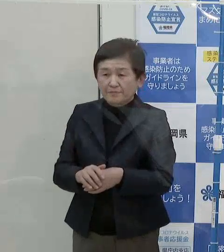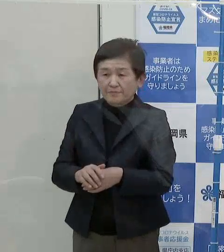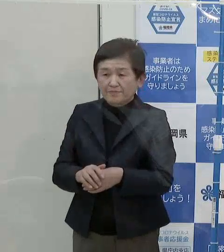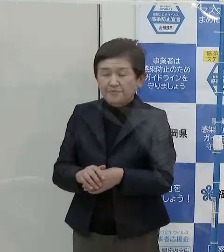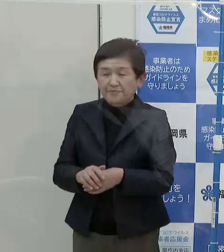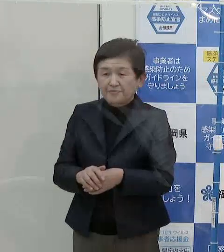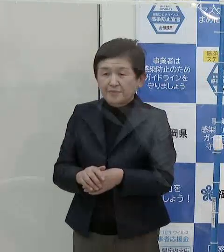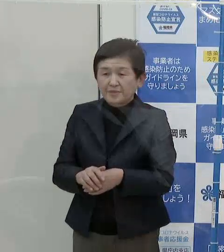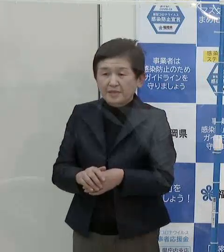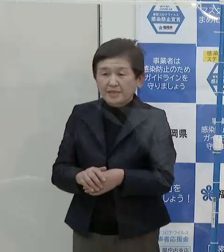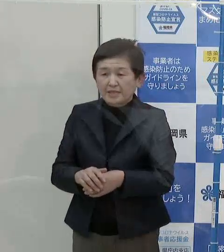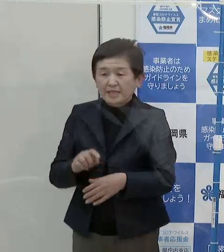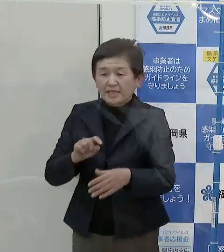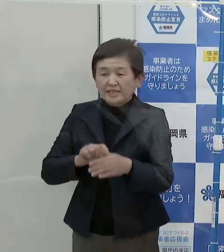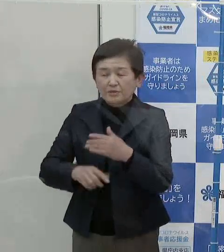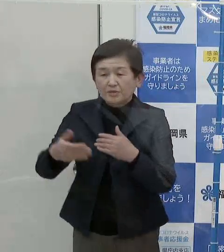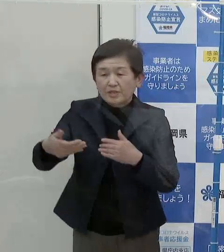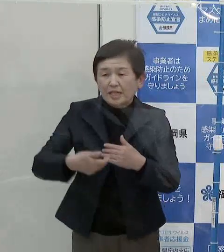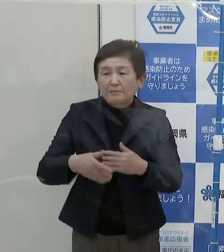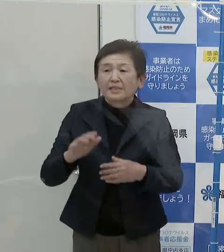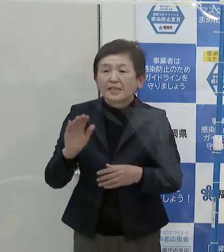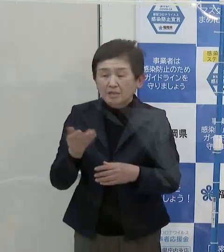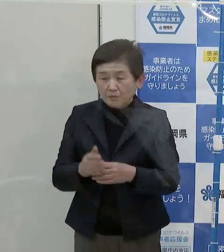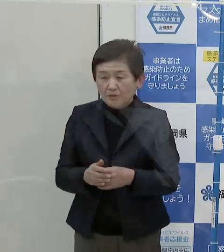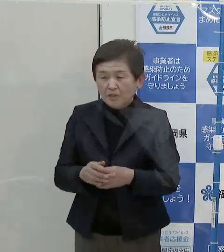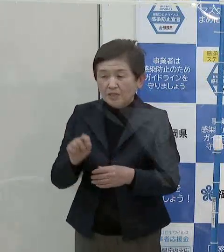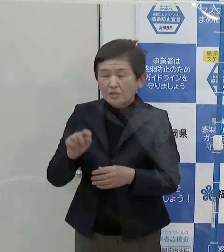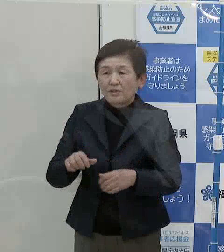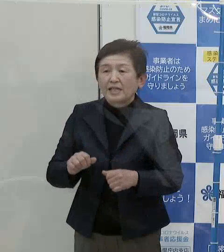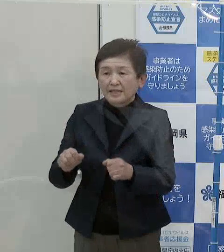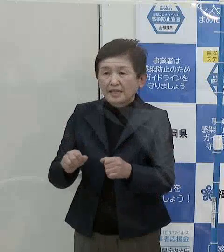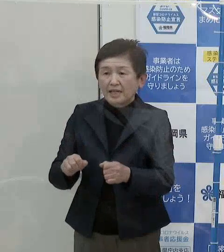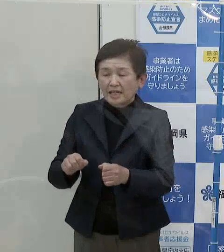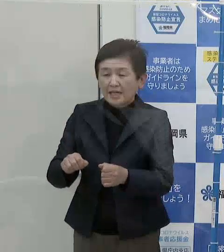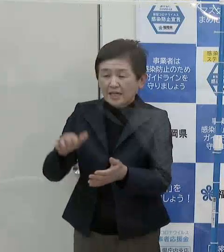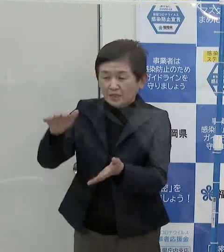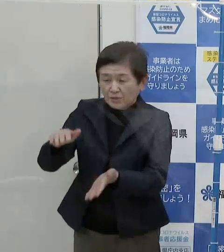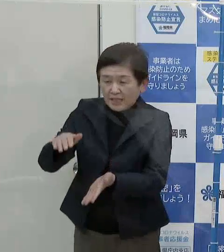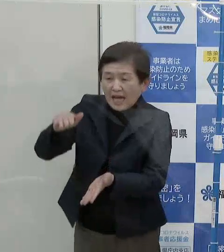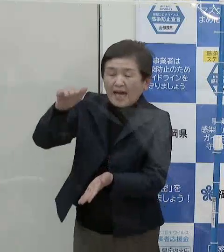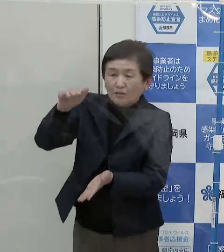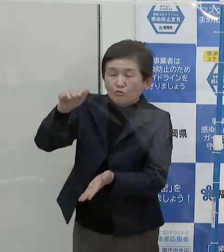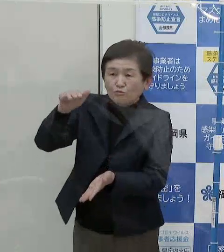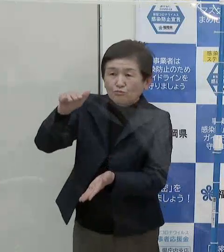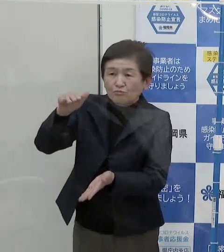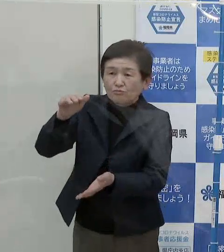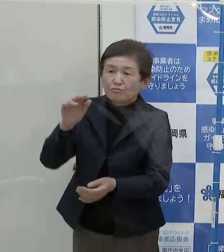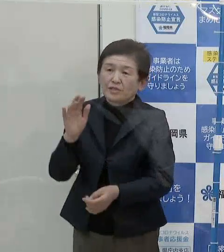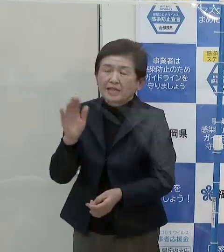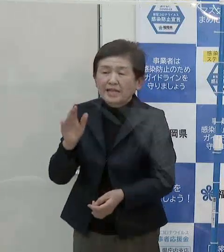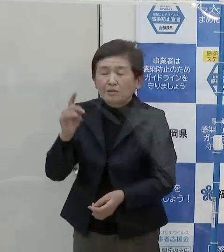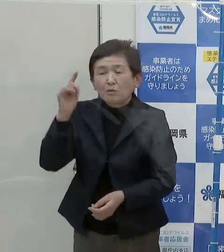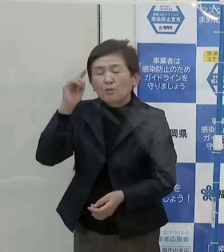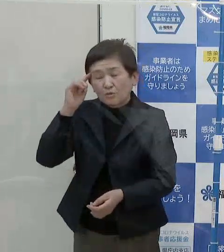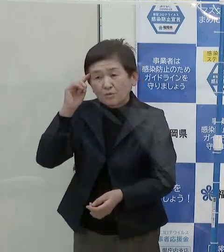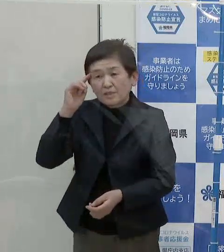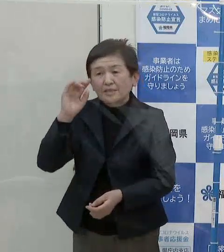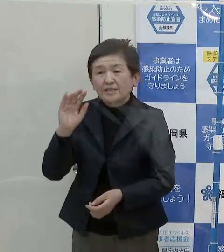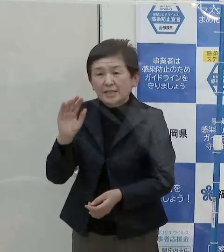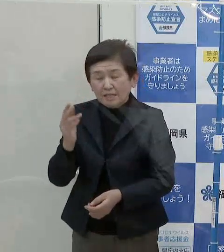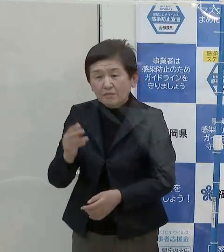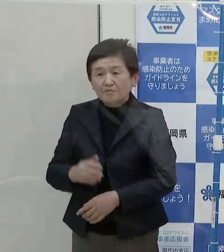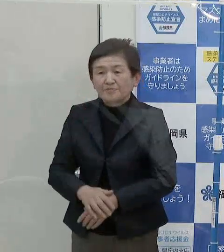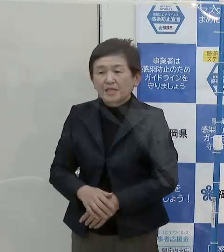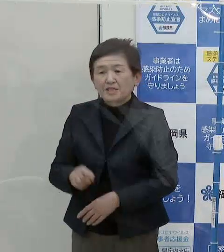由をとおっしゃいましたけど、要するにそれをやったら収益が上がると直接的なものではないというところが多